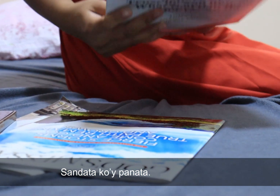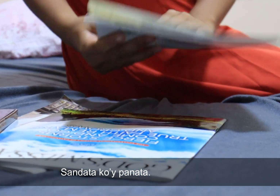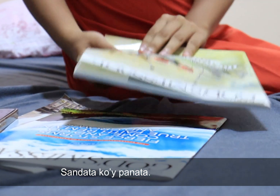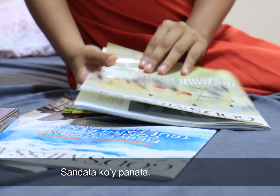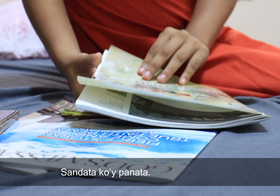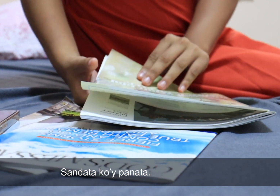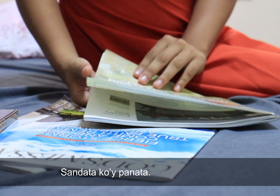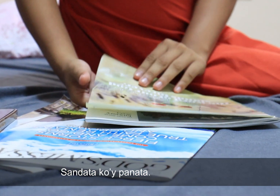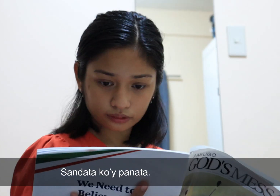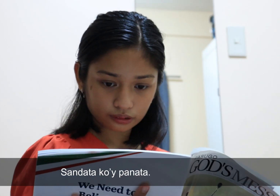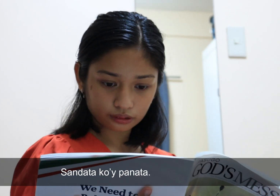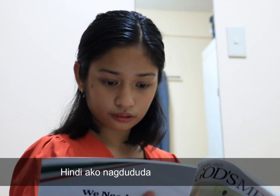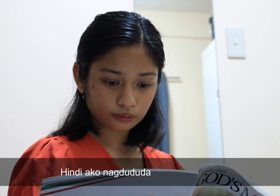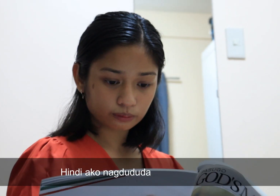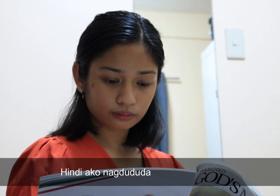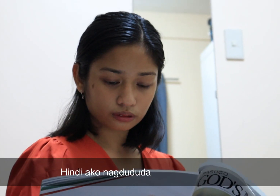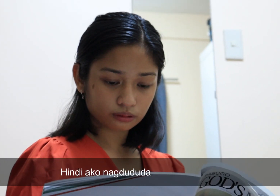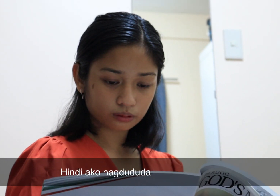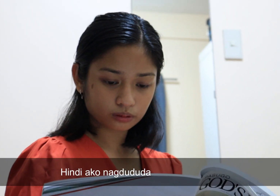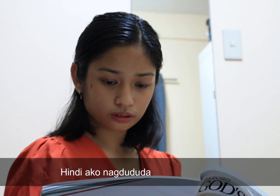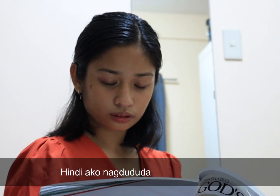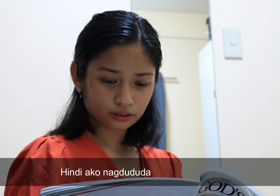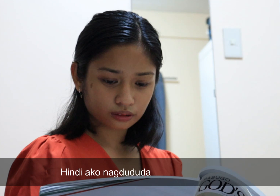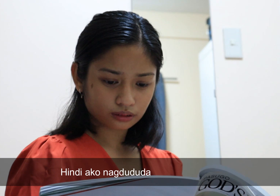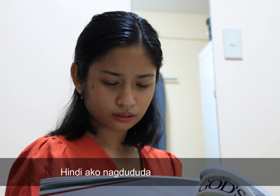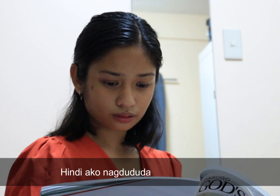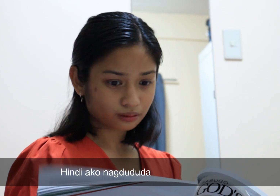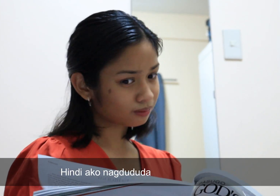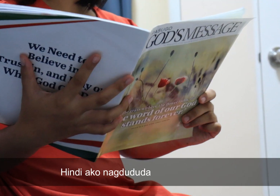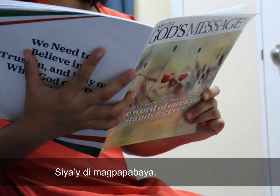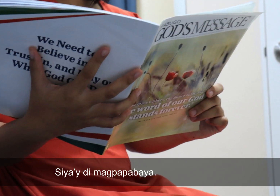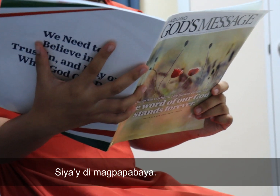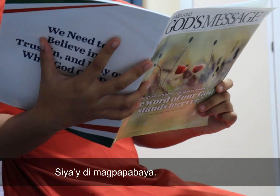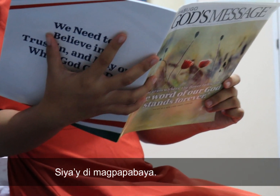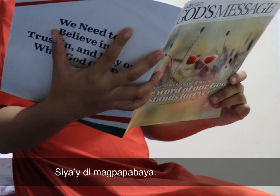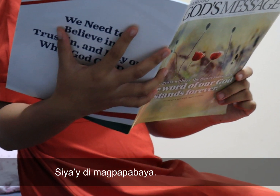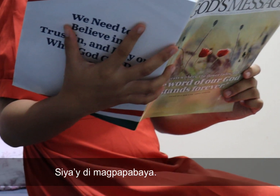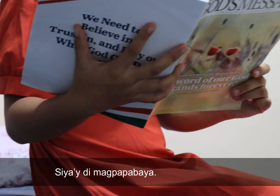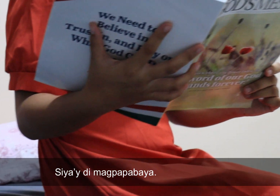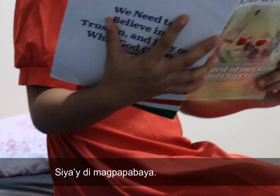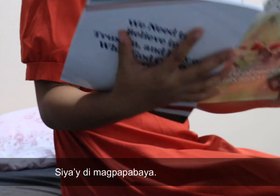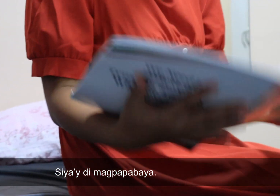ako'y panata. Hindi ako nagdududa, siya'y di